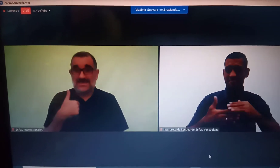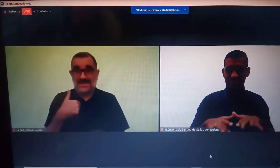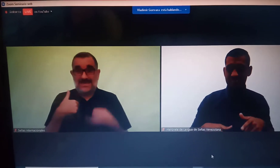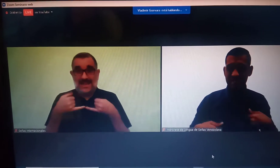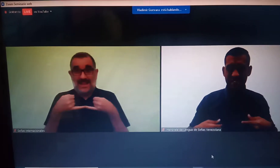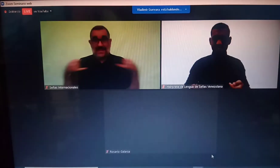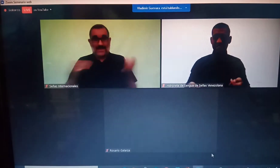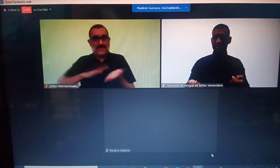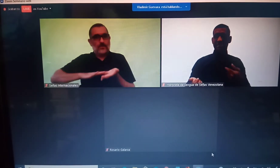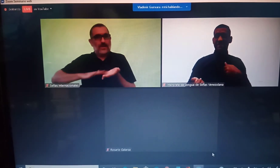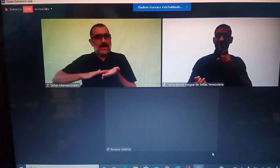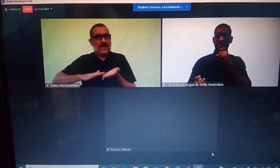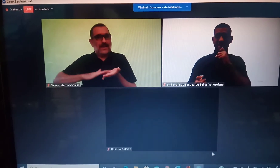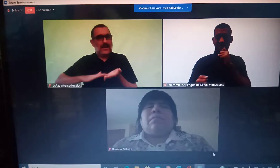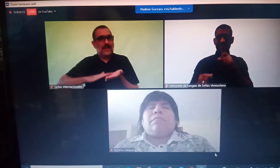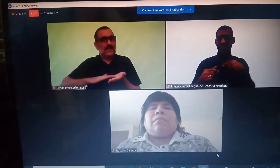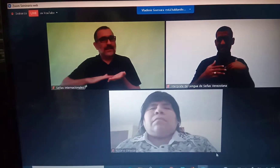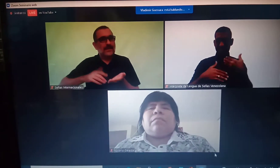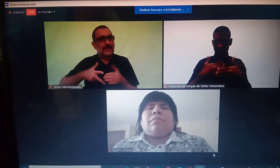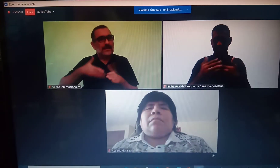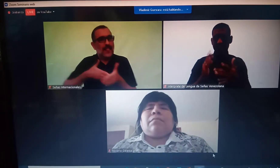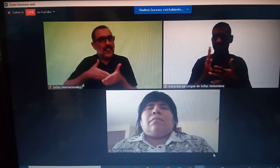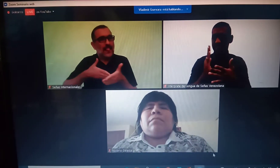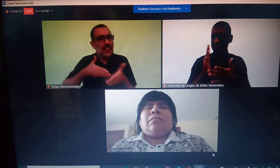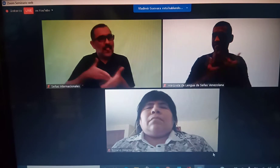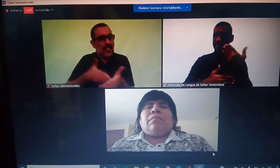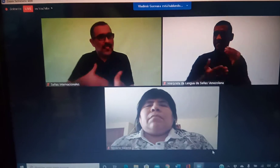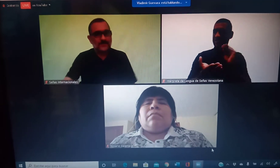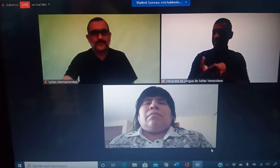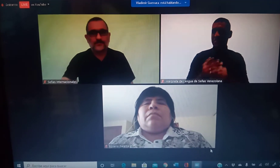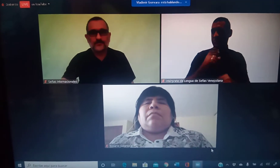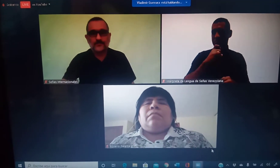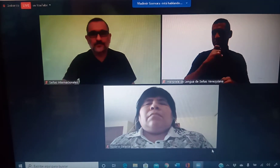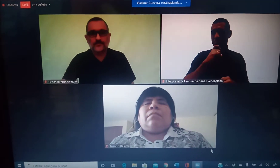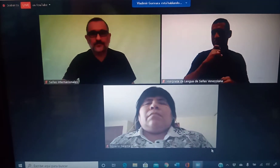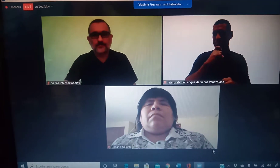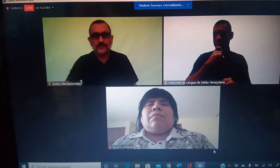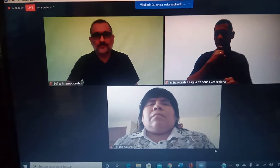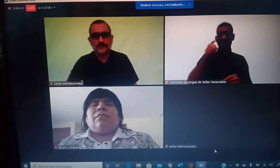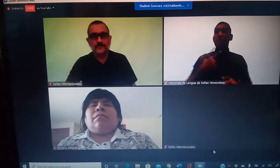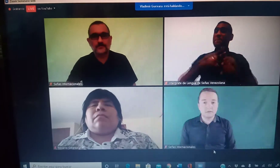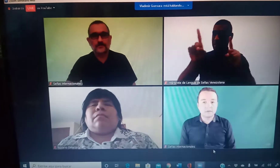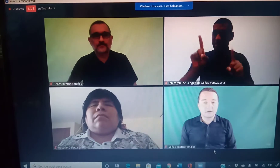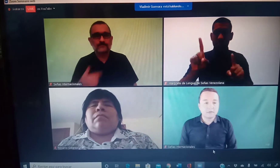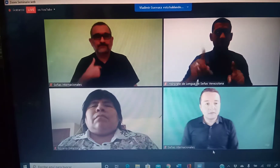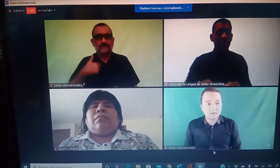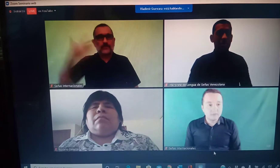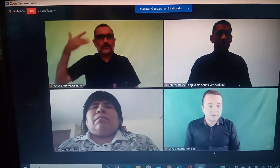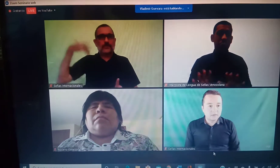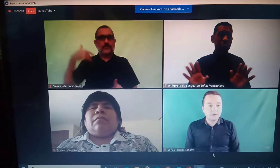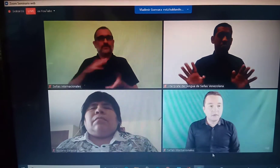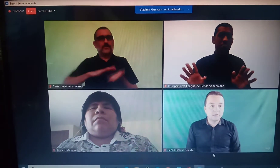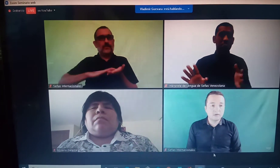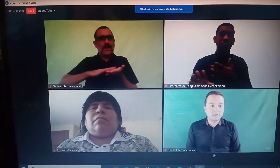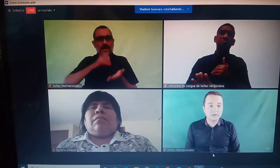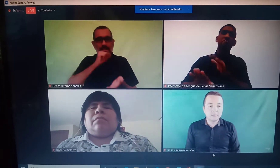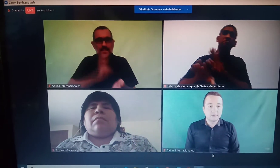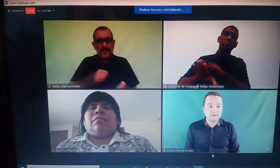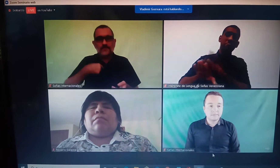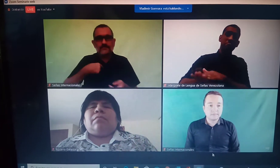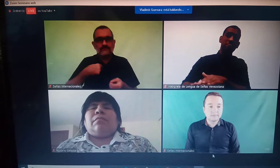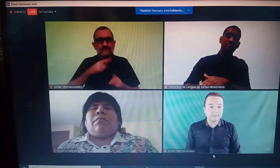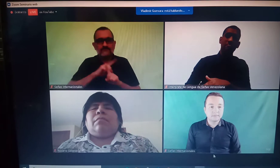se me hace un poco difícil. Entonces, bueno, quería decirte que